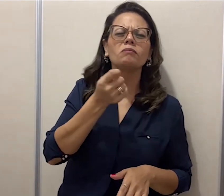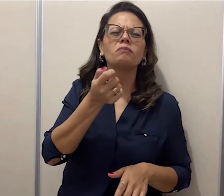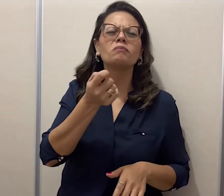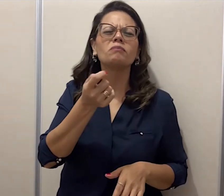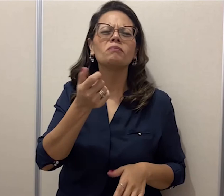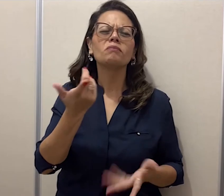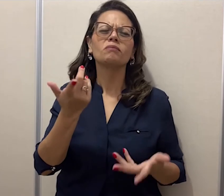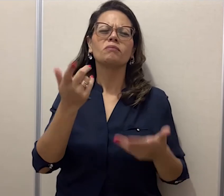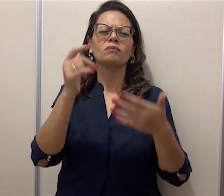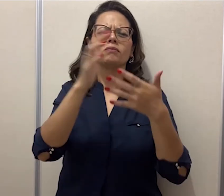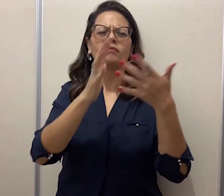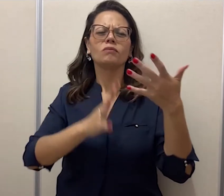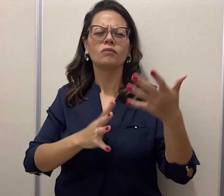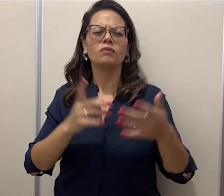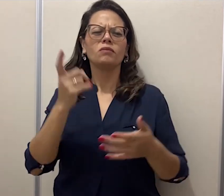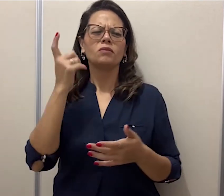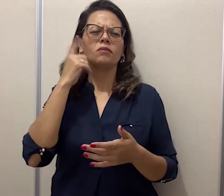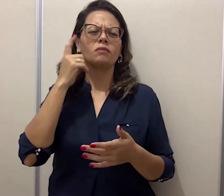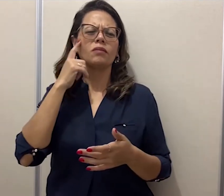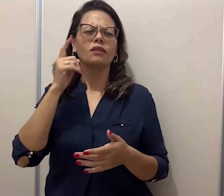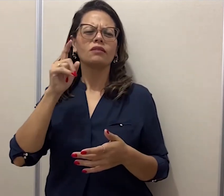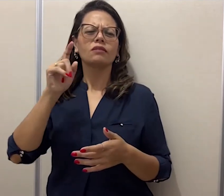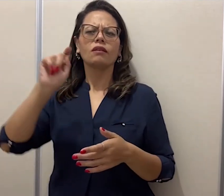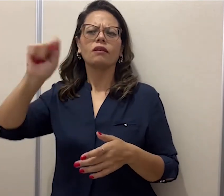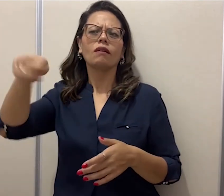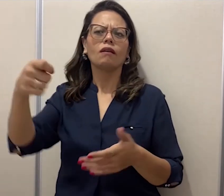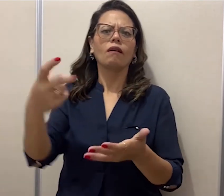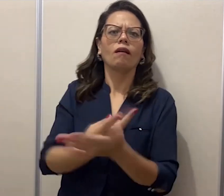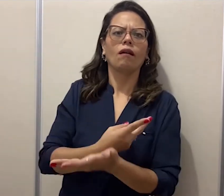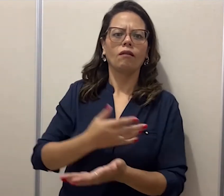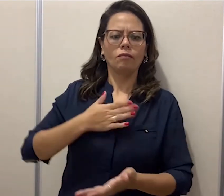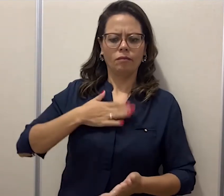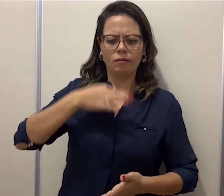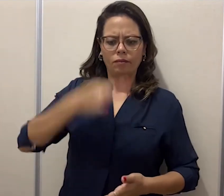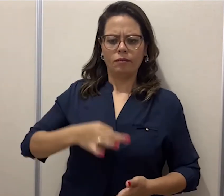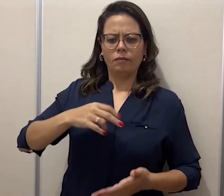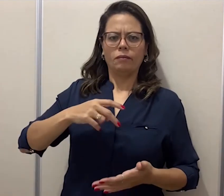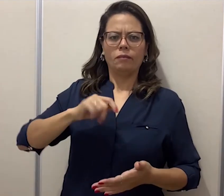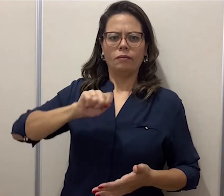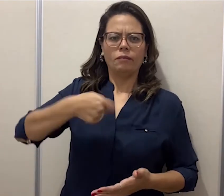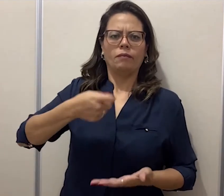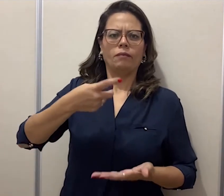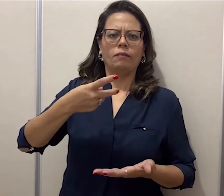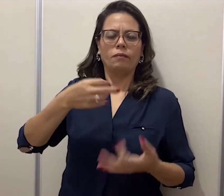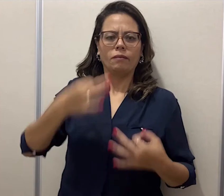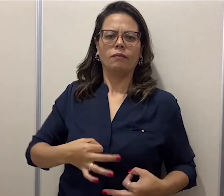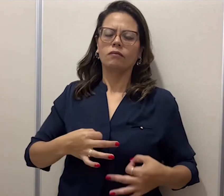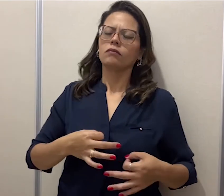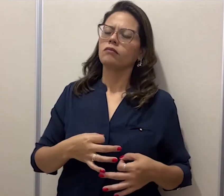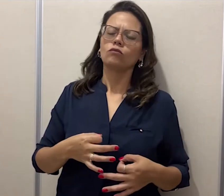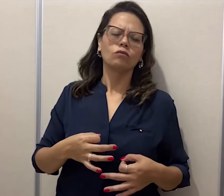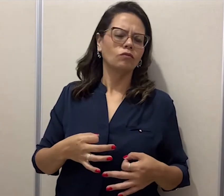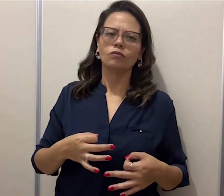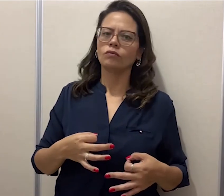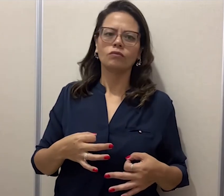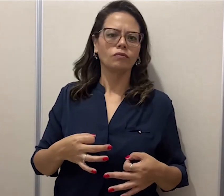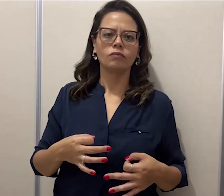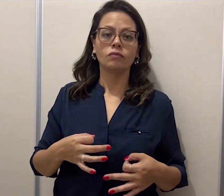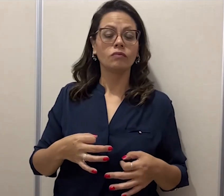e às vezes alguns ouvintes que conhecem pouco libras percebe um sinal e disse aquela pessoa foi está errado meu